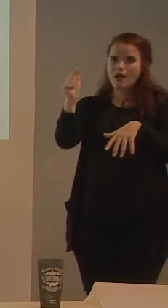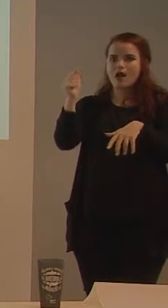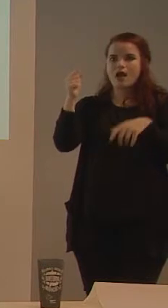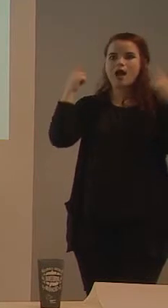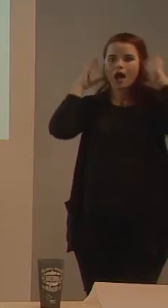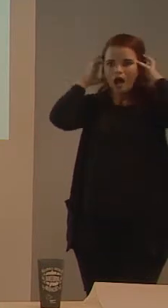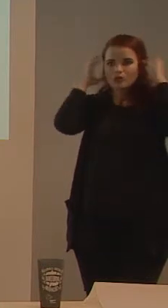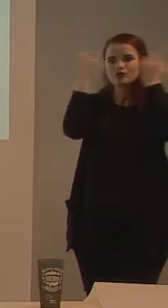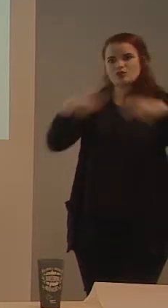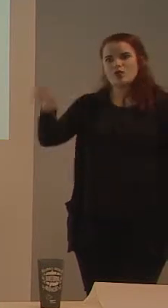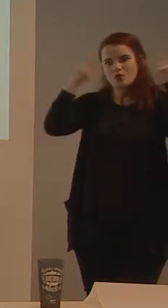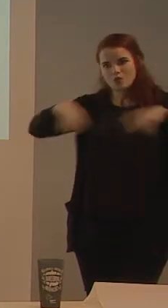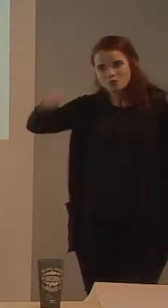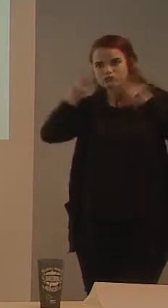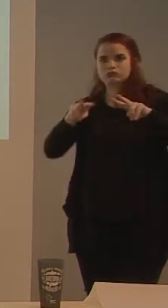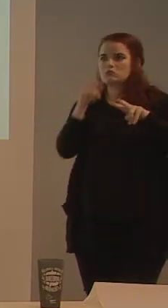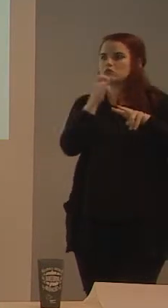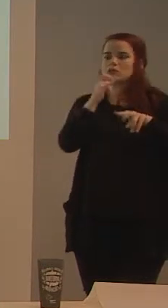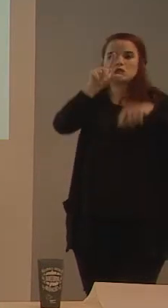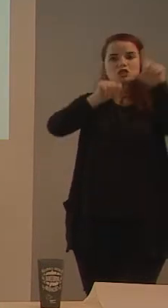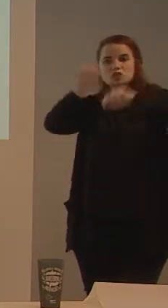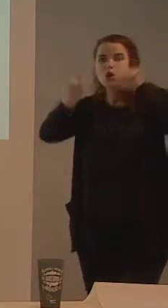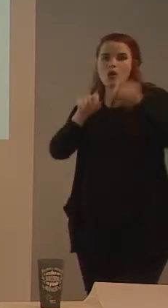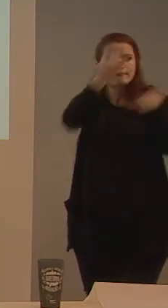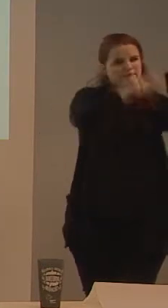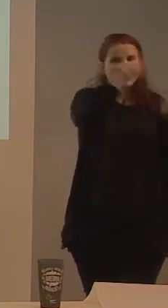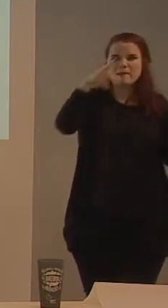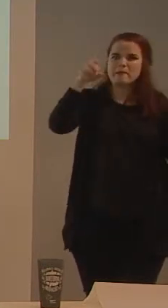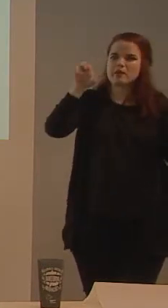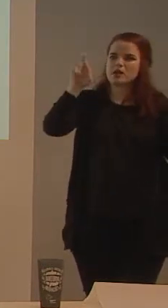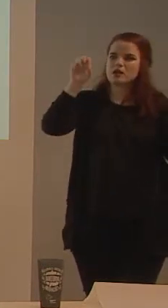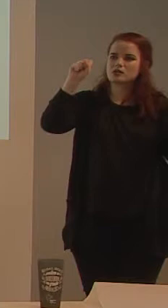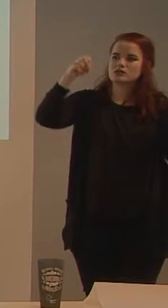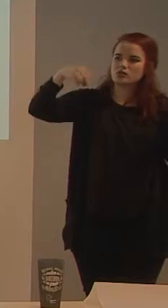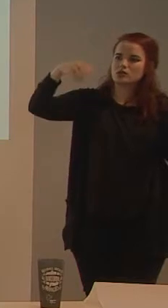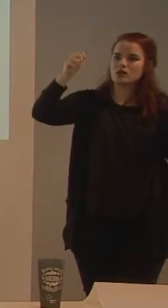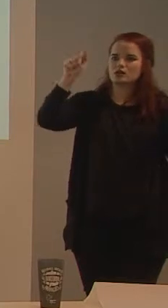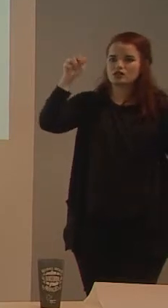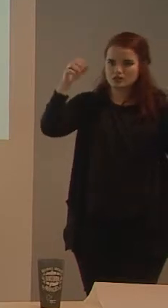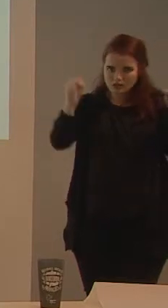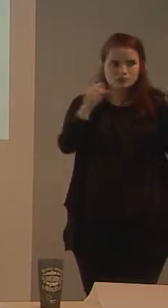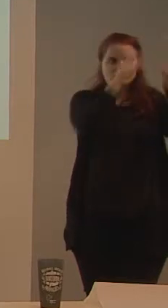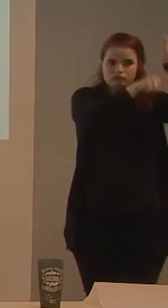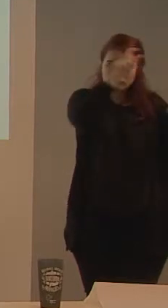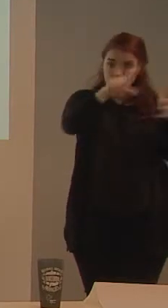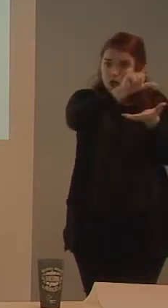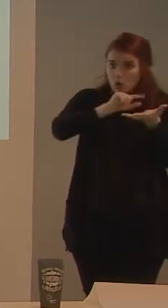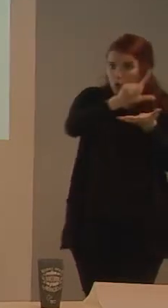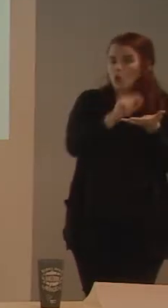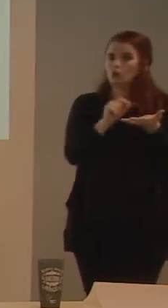gente considera a diversidade na escolha dos personagens que a gente trabalha nas nossas histórias, no conteúdo que a gente resolve